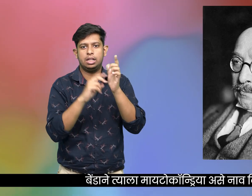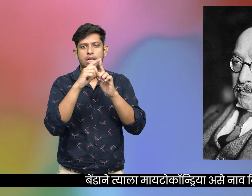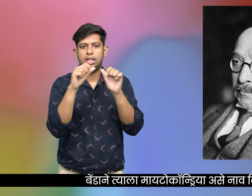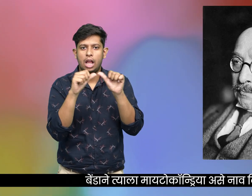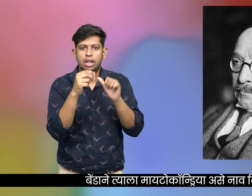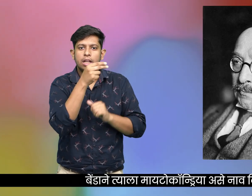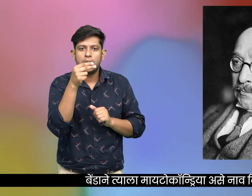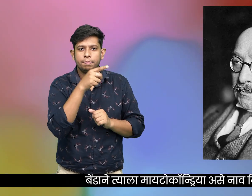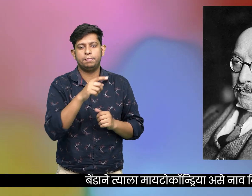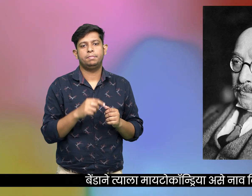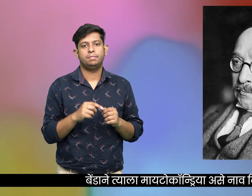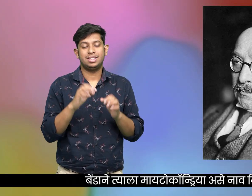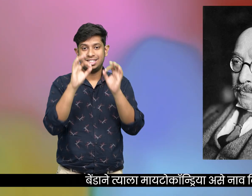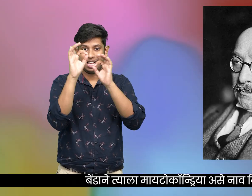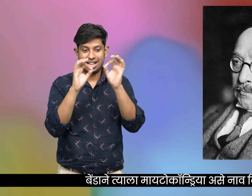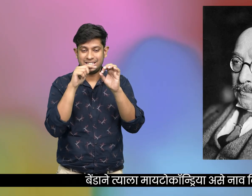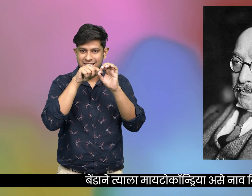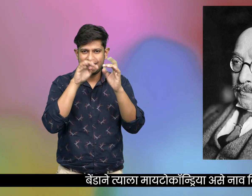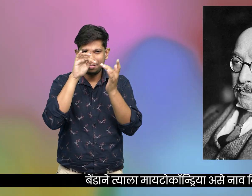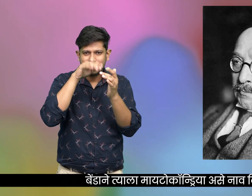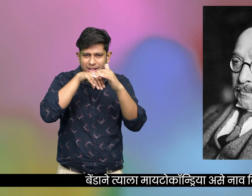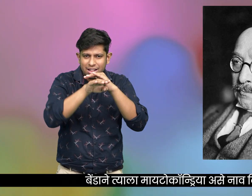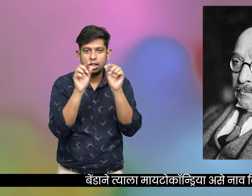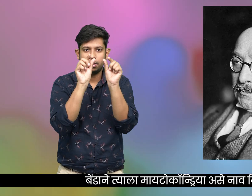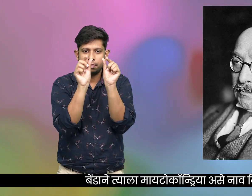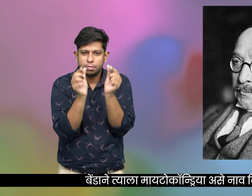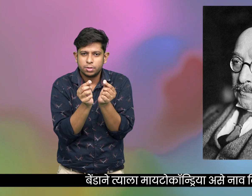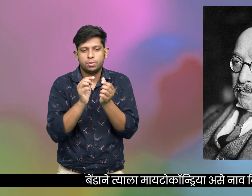बेंडाने त्याला मायटोकॉन्ड्रिया असे नाव दिले.